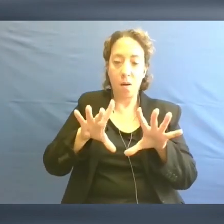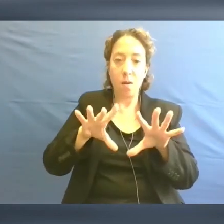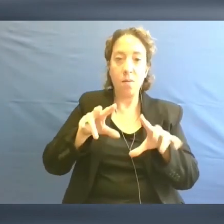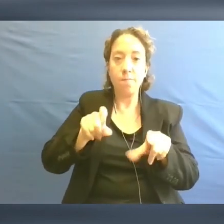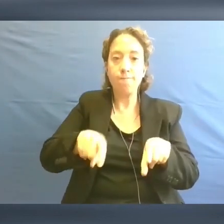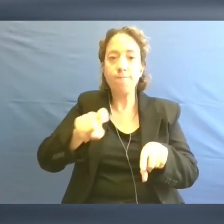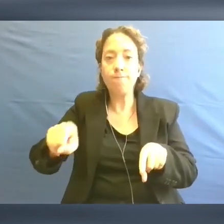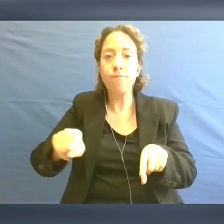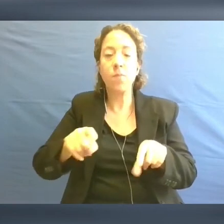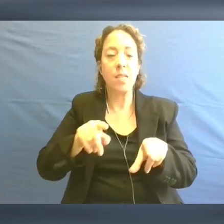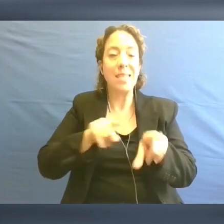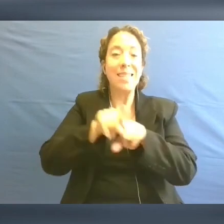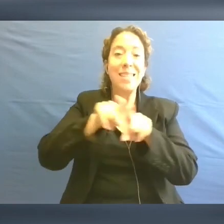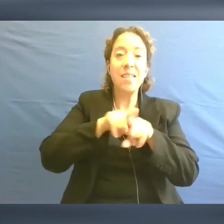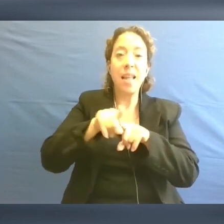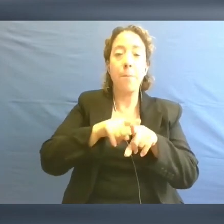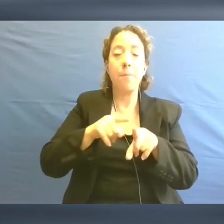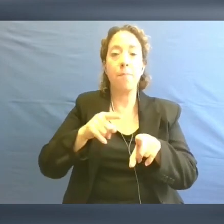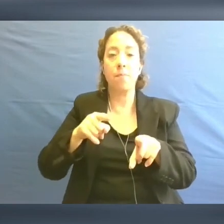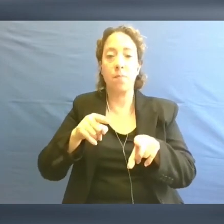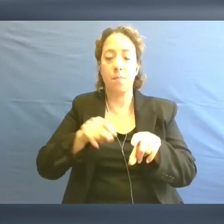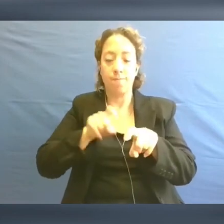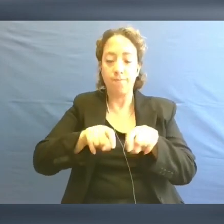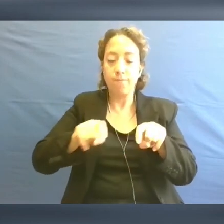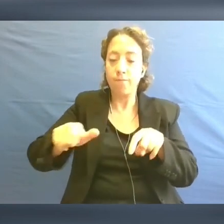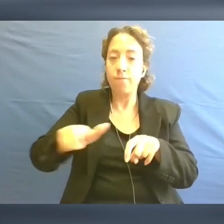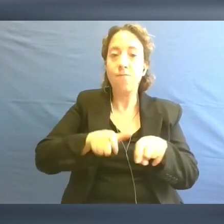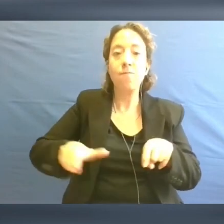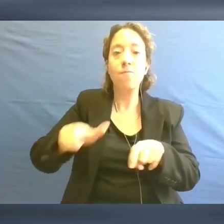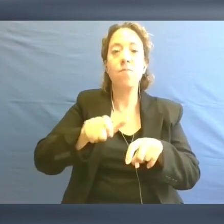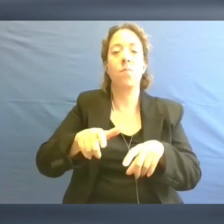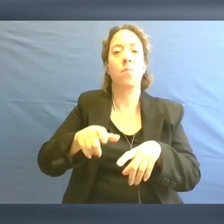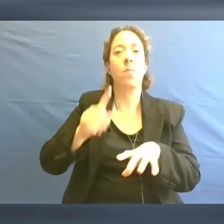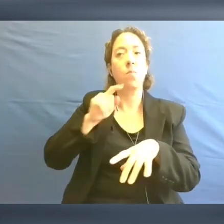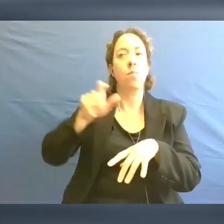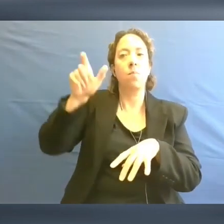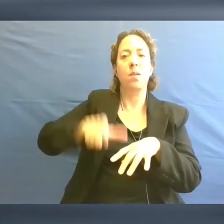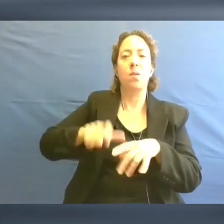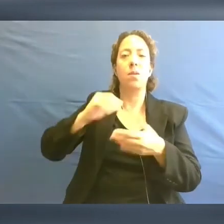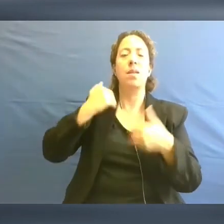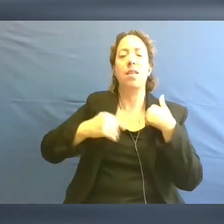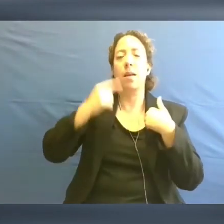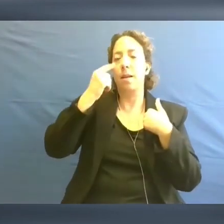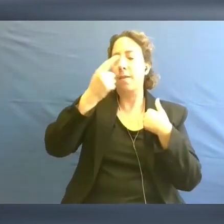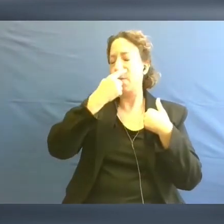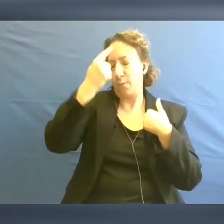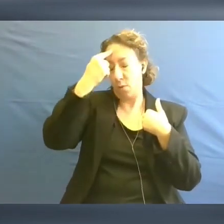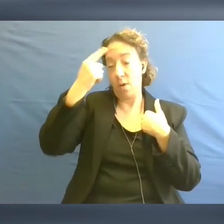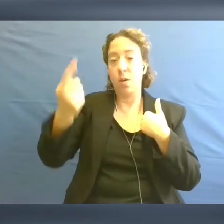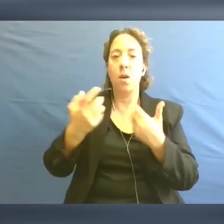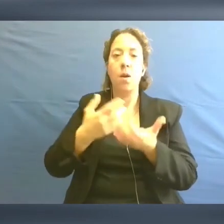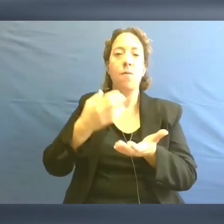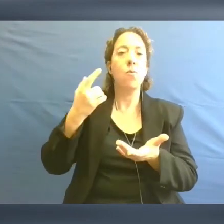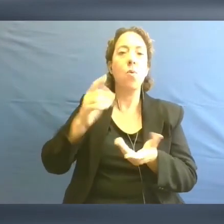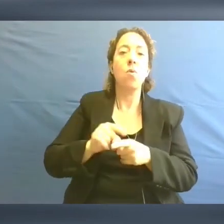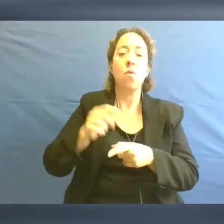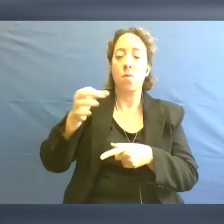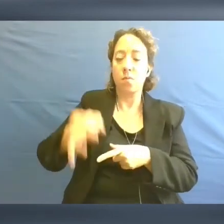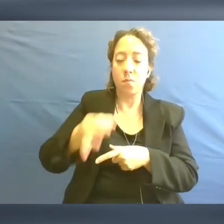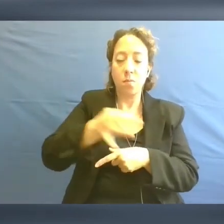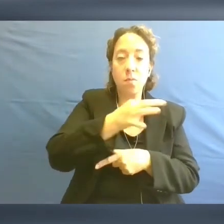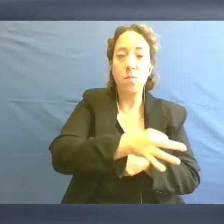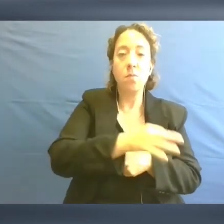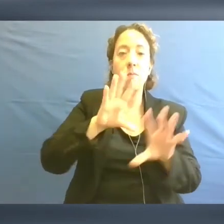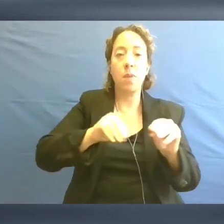l'utilisabilité du système soit réfléchie pour la personne handicapée de la vue? Il faut que les boutons soient positionnés au bon endroit. Il